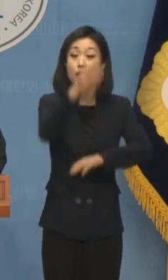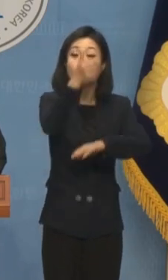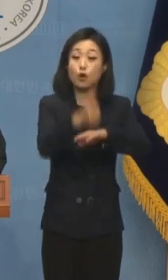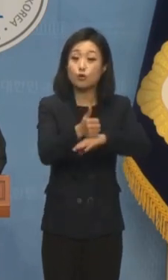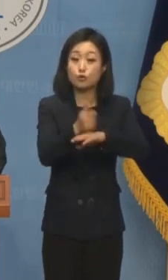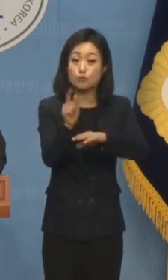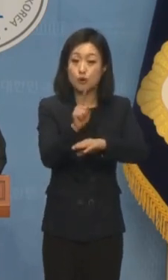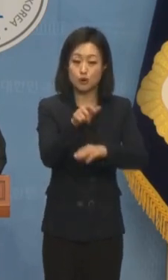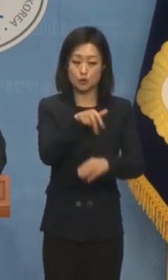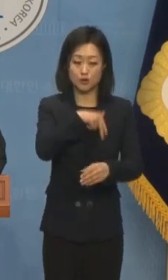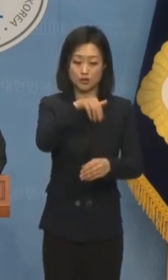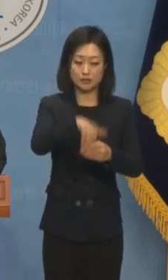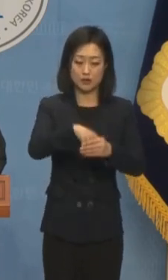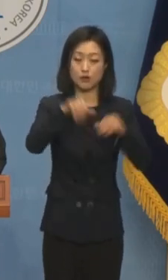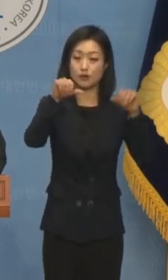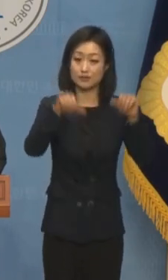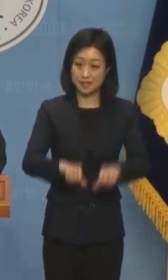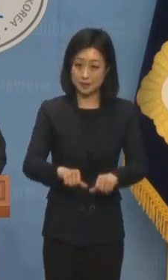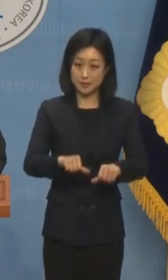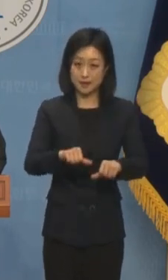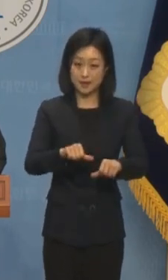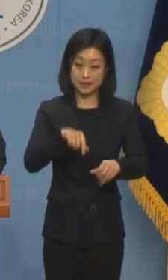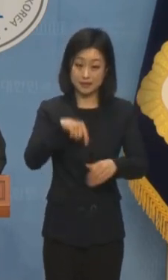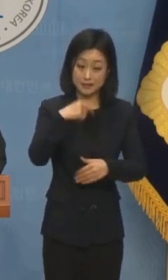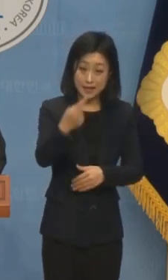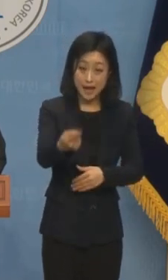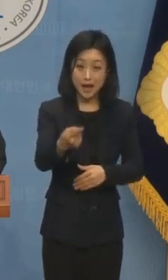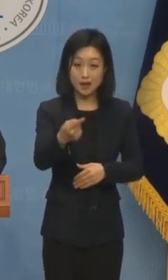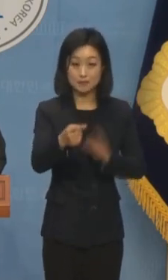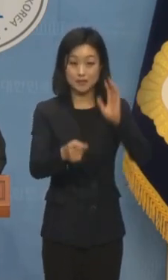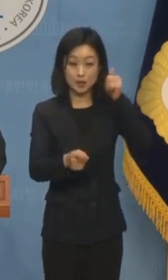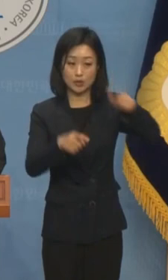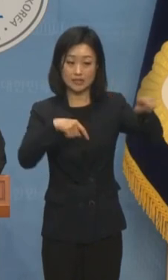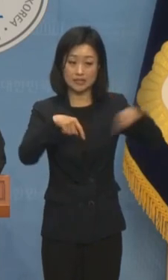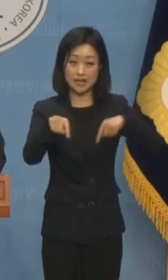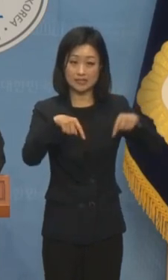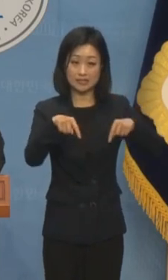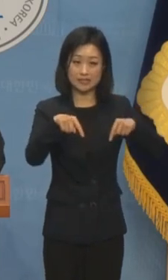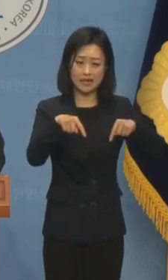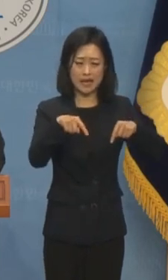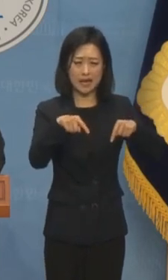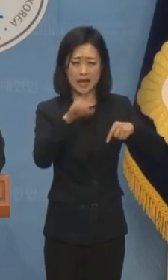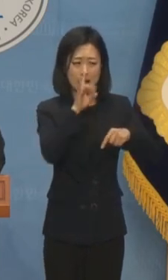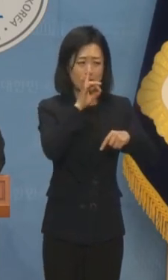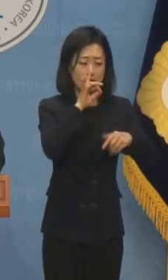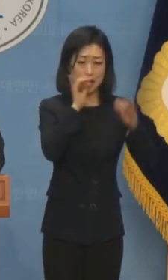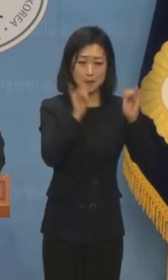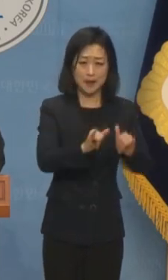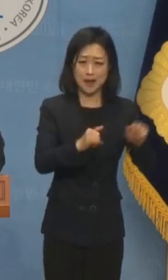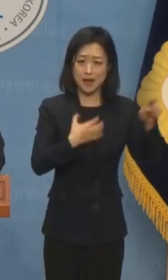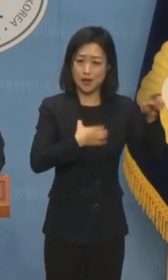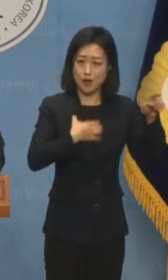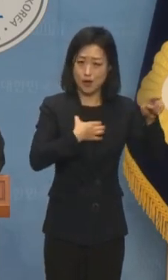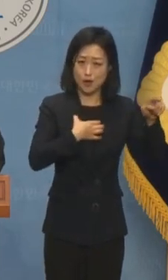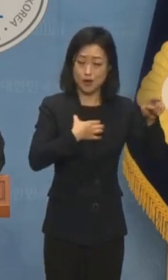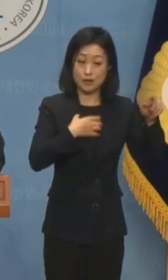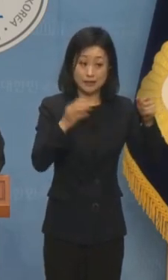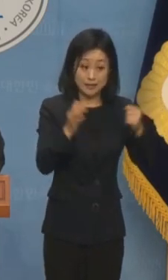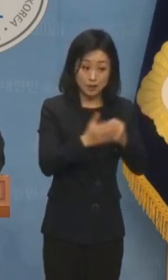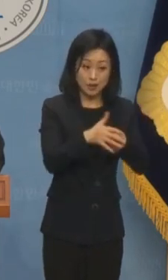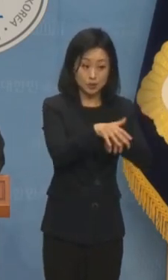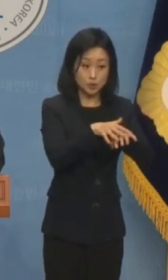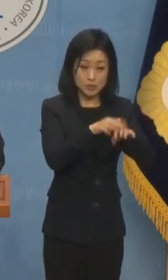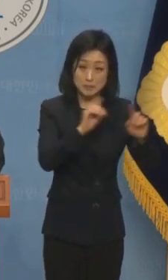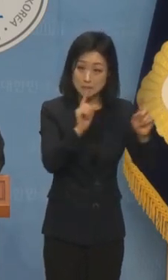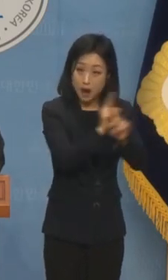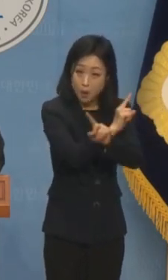결국엔 총선 참패로 이어질 레임덕 대비책입니다. 그 누구도 이 조직 개편으로